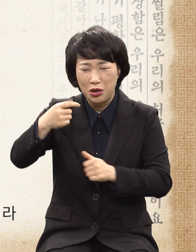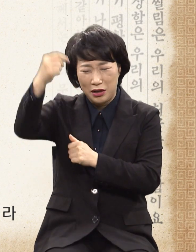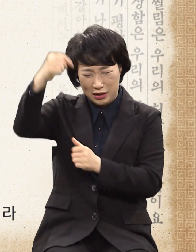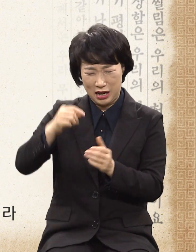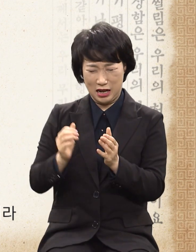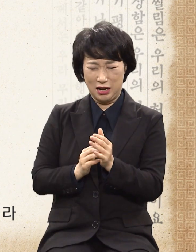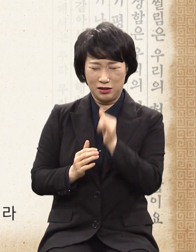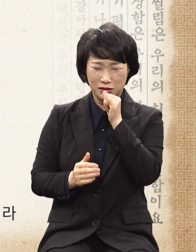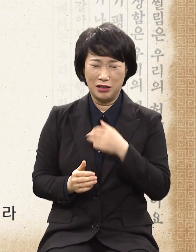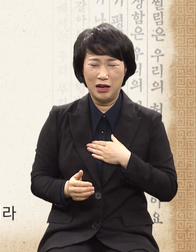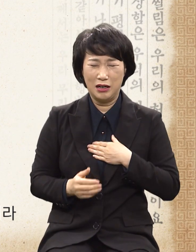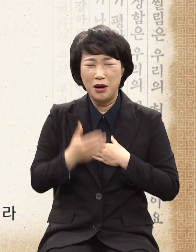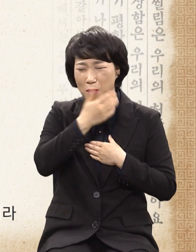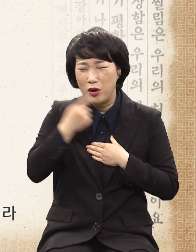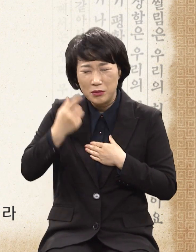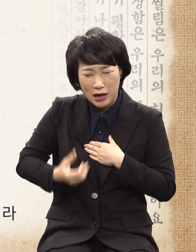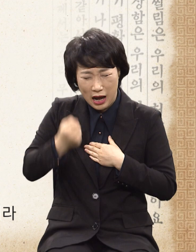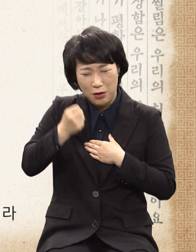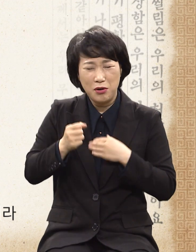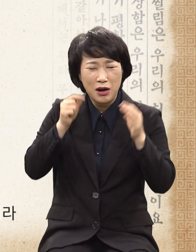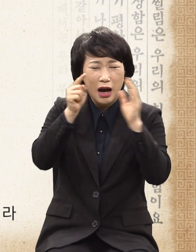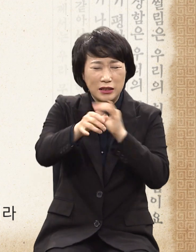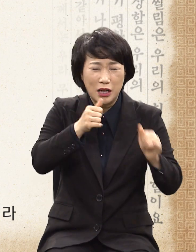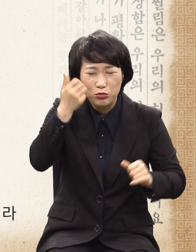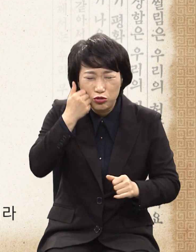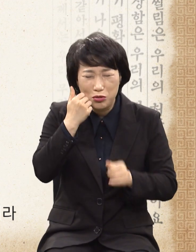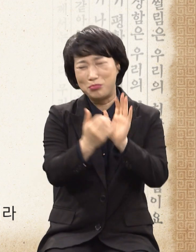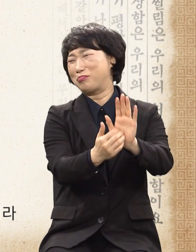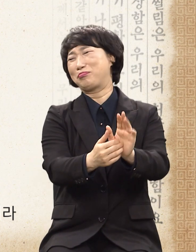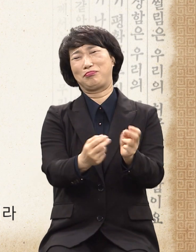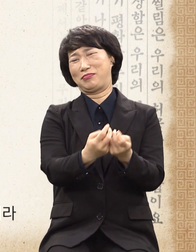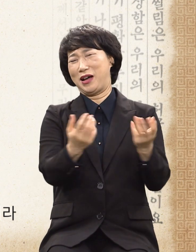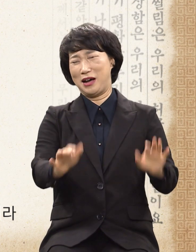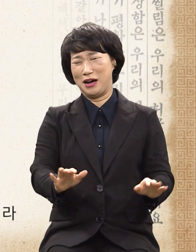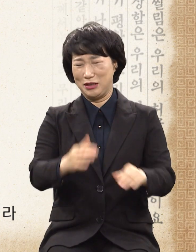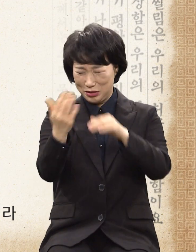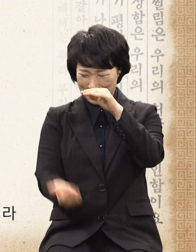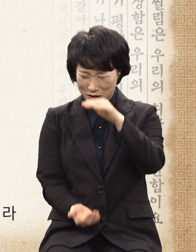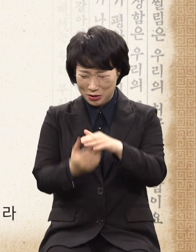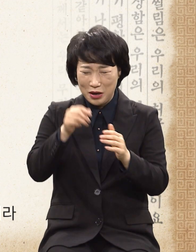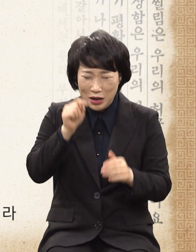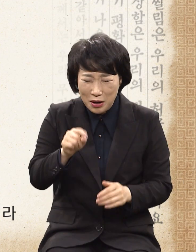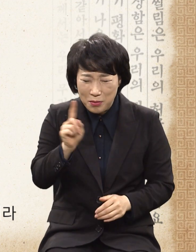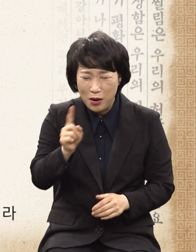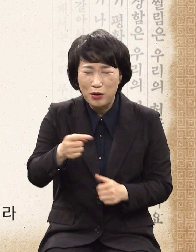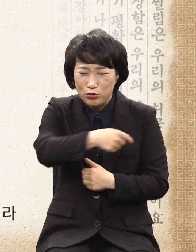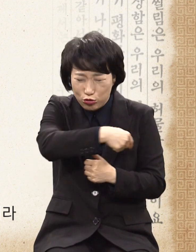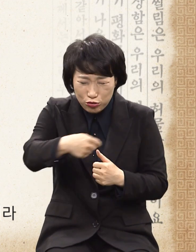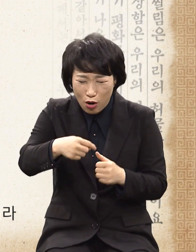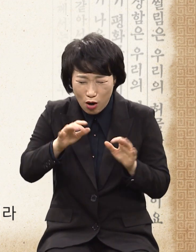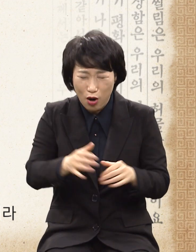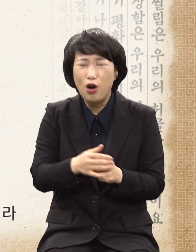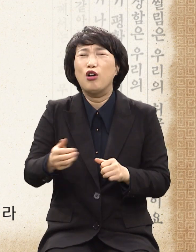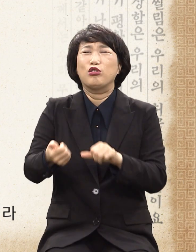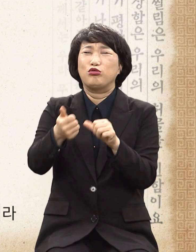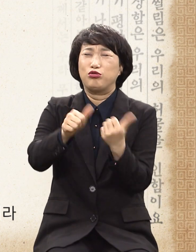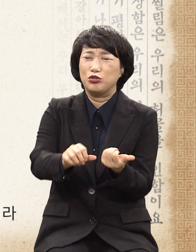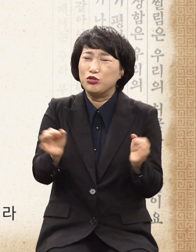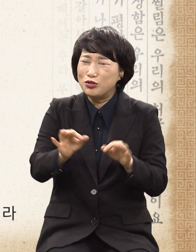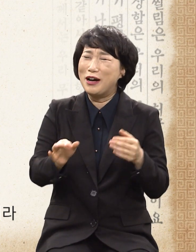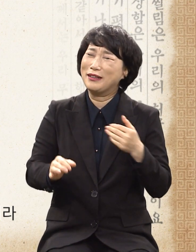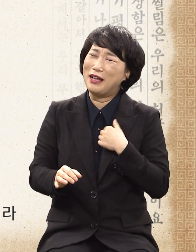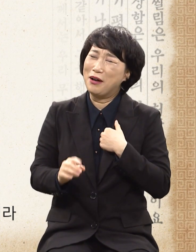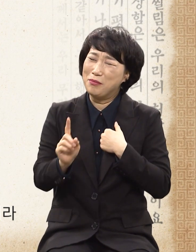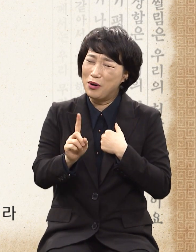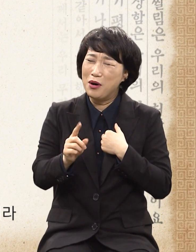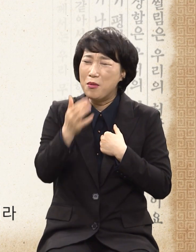했습니다. 복음 들고 가는 자를 가로막을 길이 없습니다. 최고의 것이 죽이는 것인데 죽음은 죽는